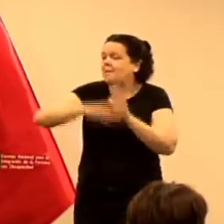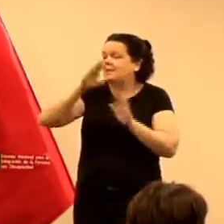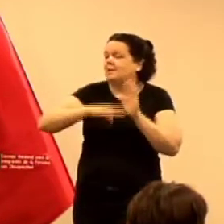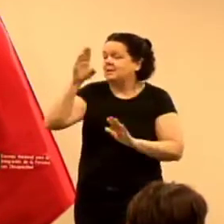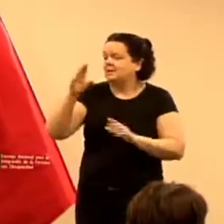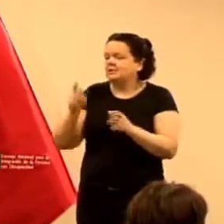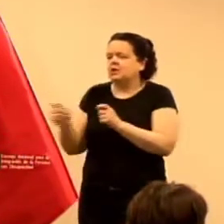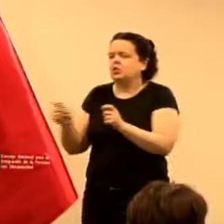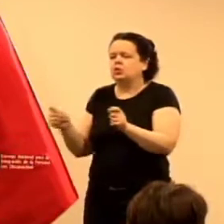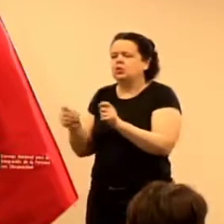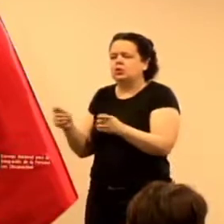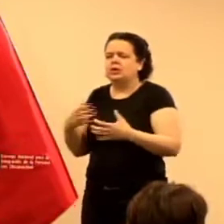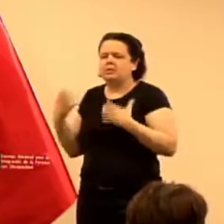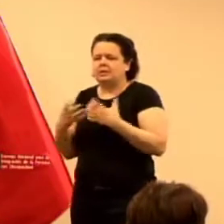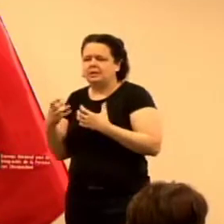de los niños